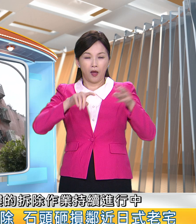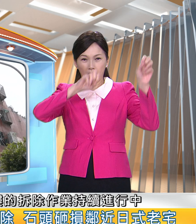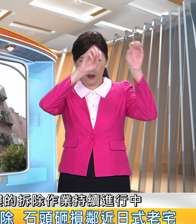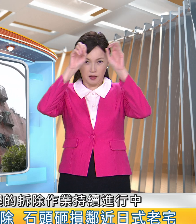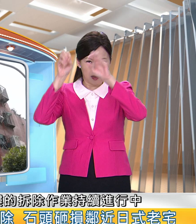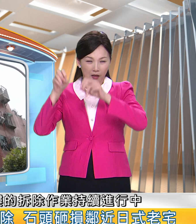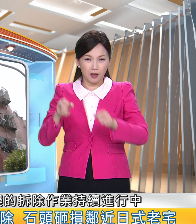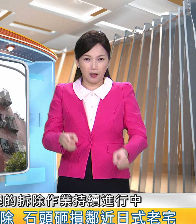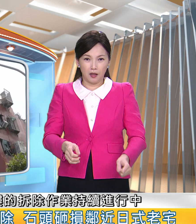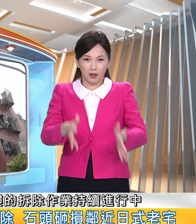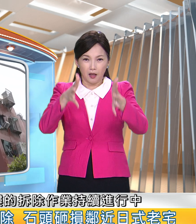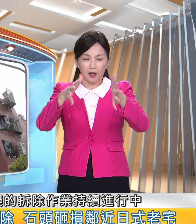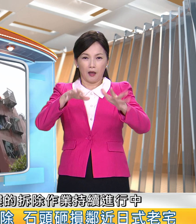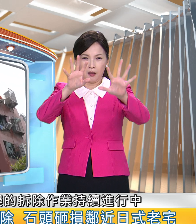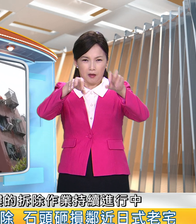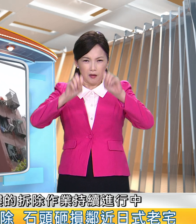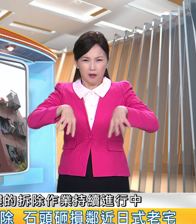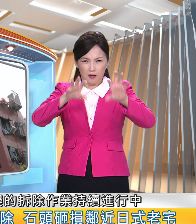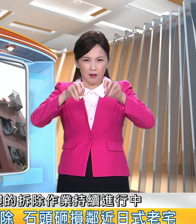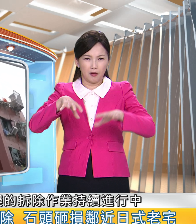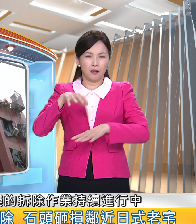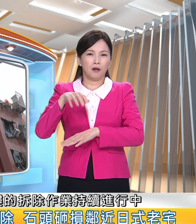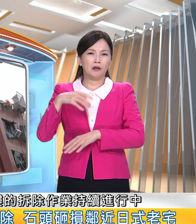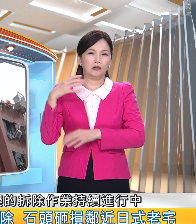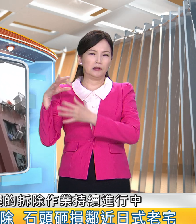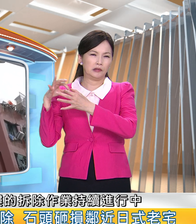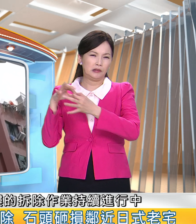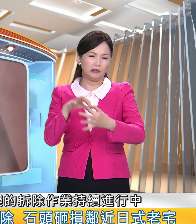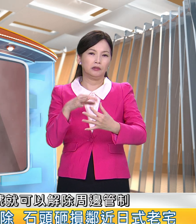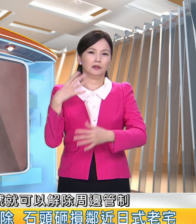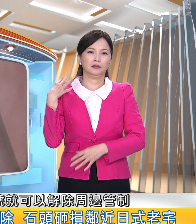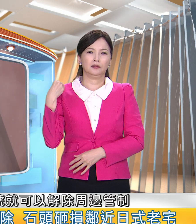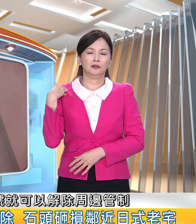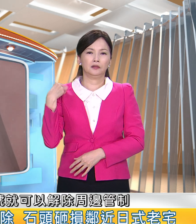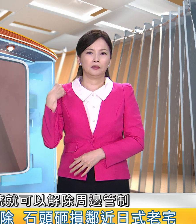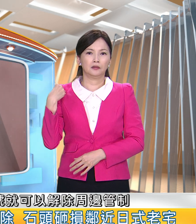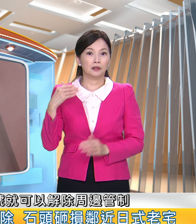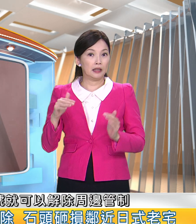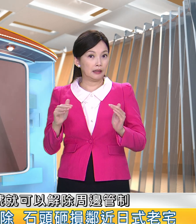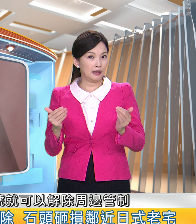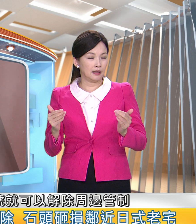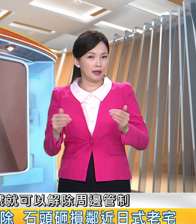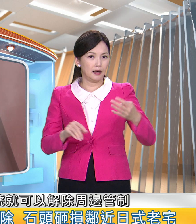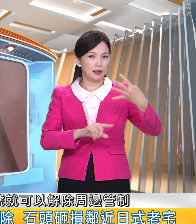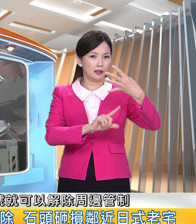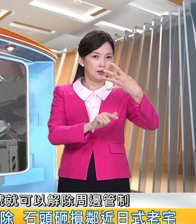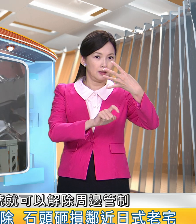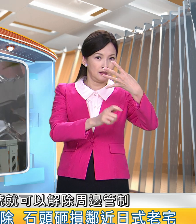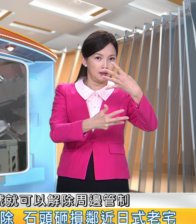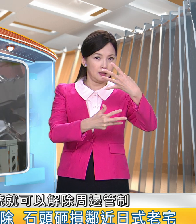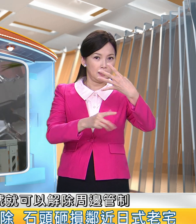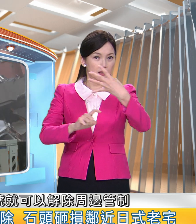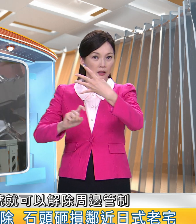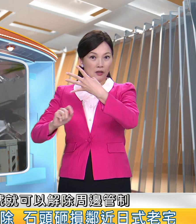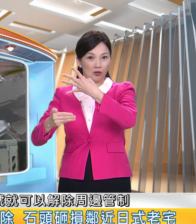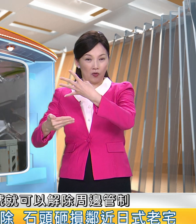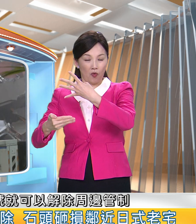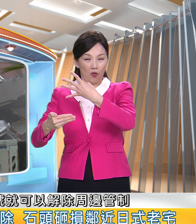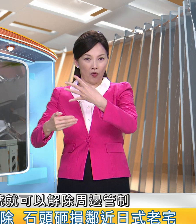的拆除作业持续进行当中，预估18、19号就可以解除周边管